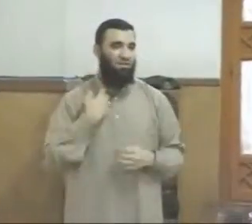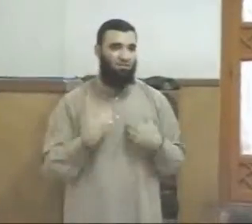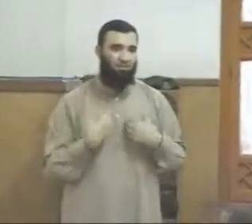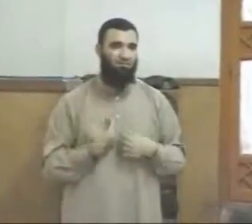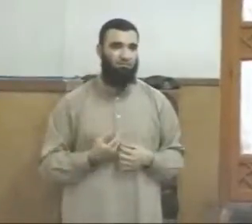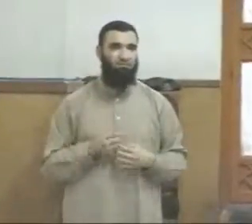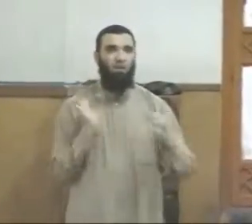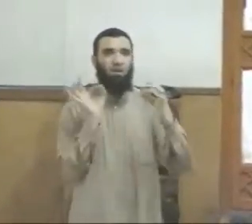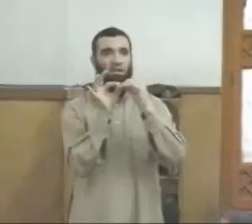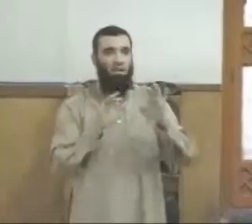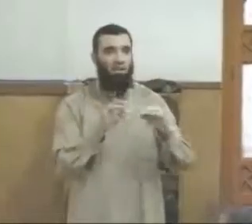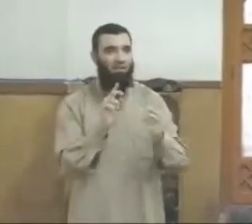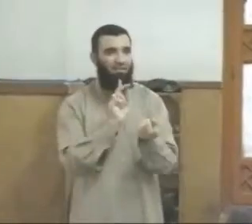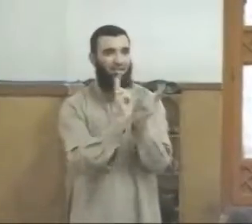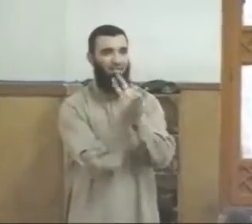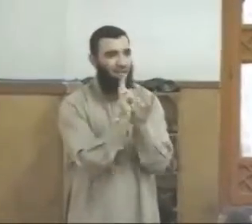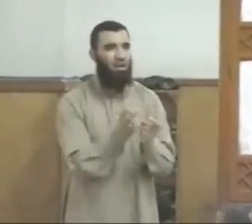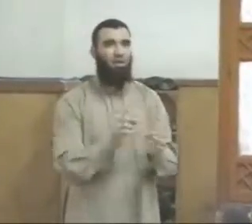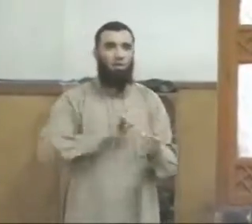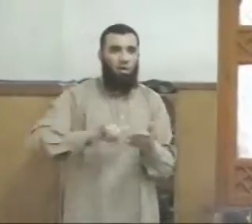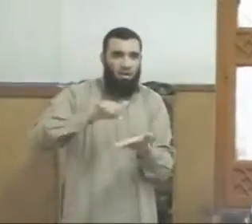وبانفصال مباشر، وبجهود مطيع.